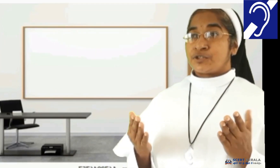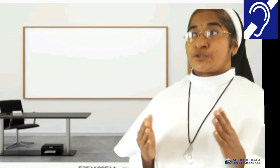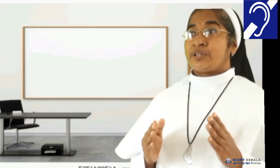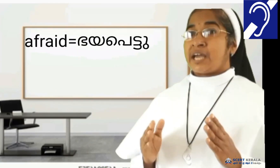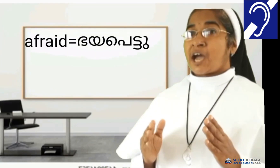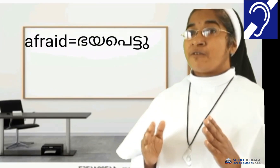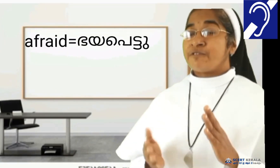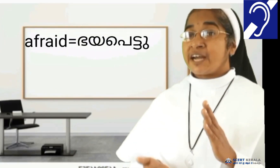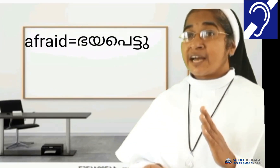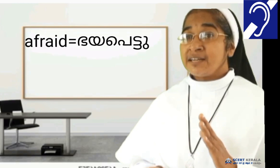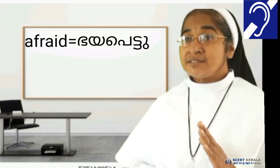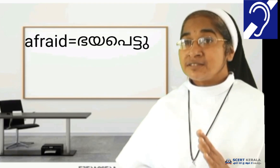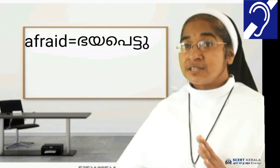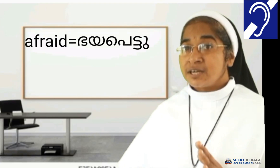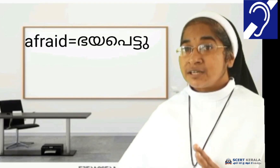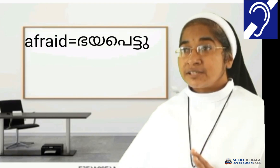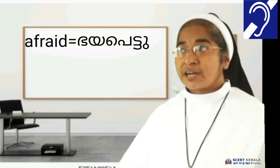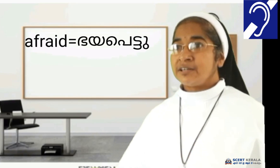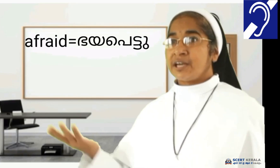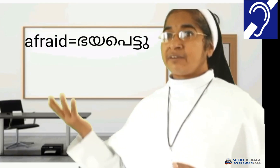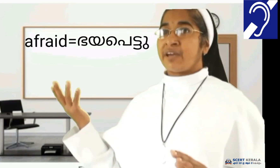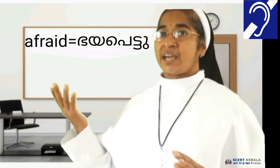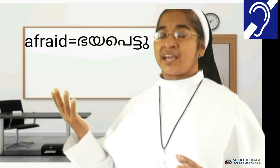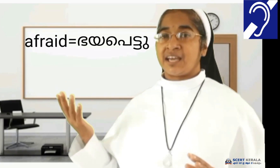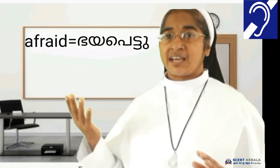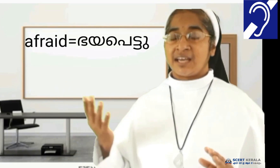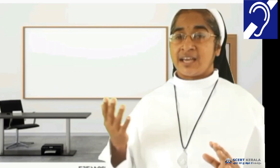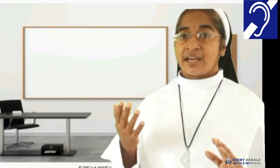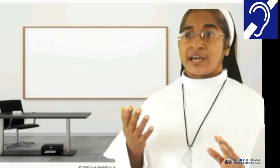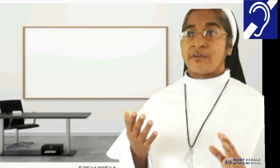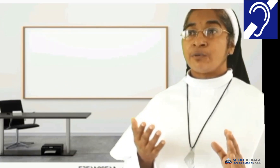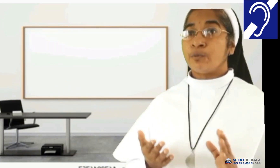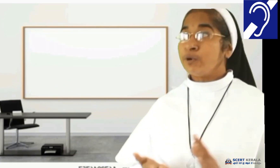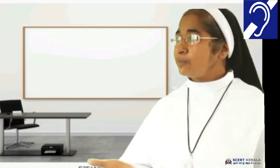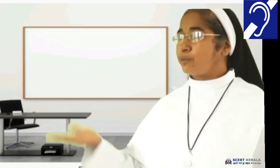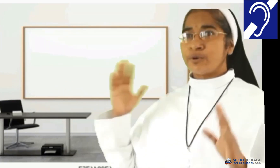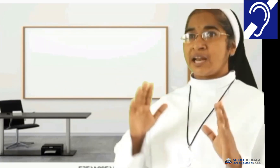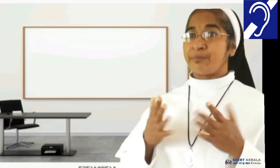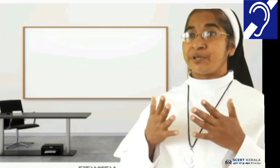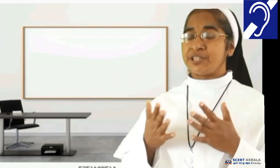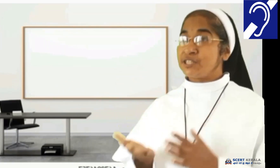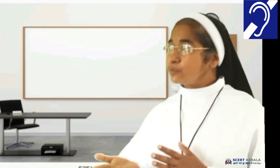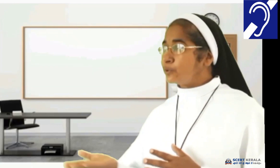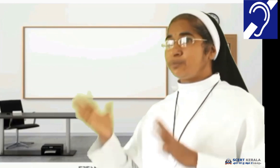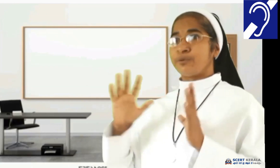So they are afraid and run away. അവര് ഓടി പോവുകയാ, പേടിച്ചിട്ട് ഓടി